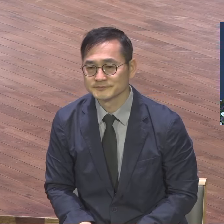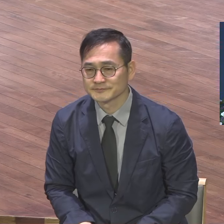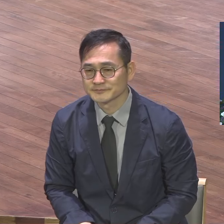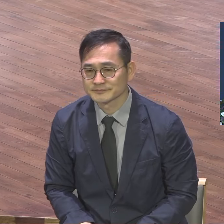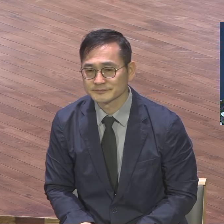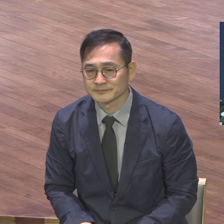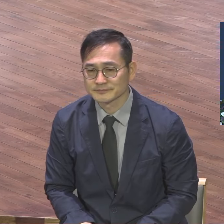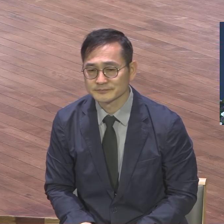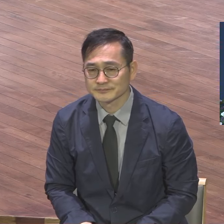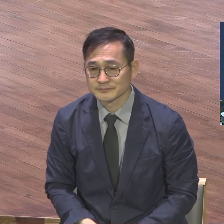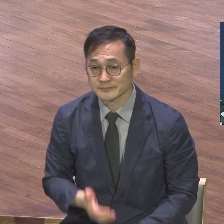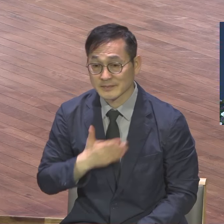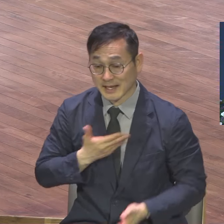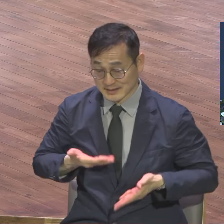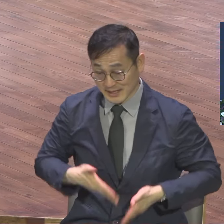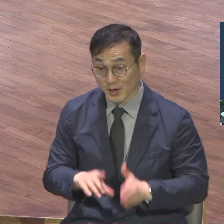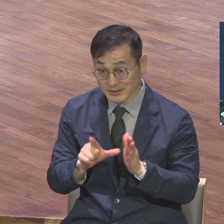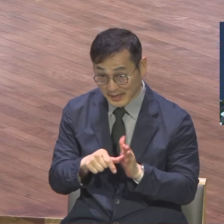저는 모태 신앙으로